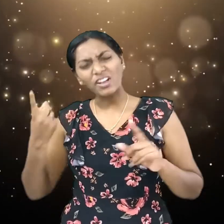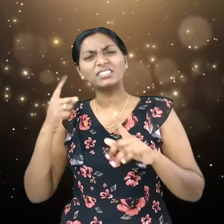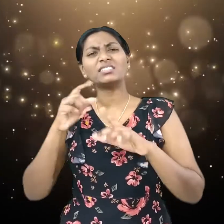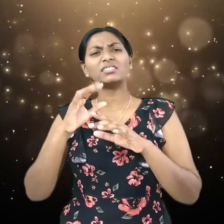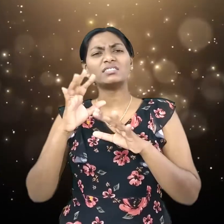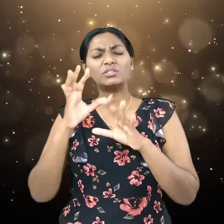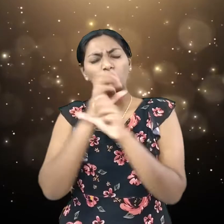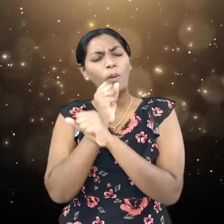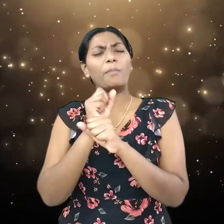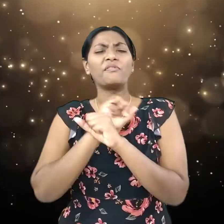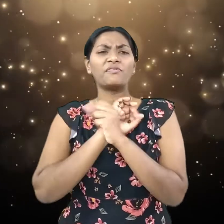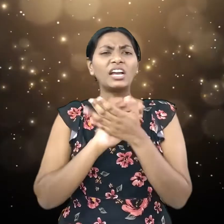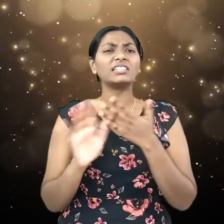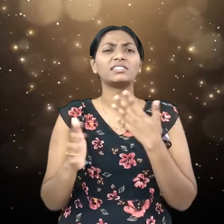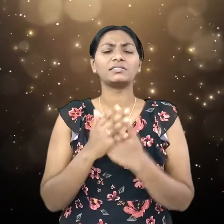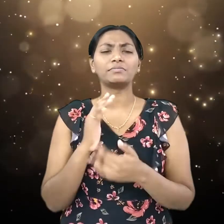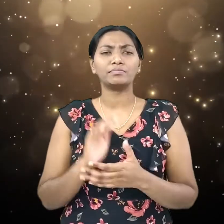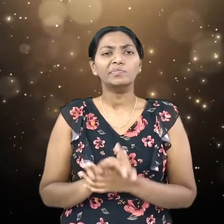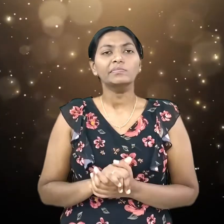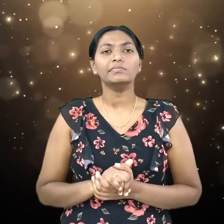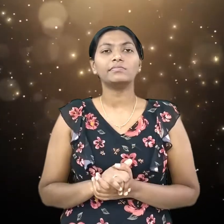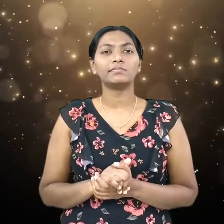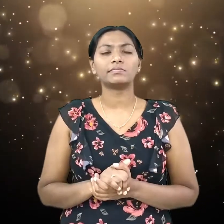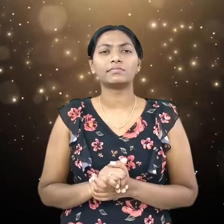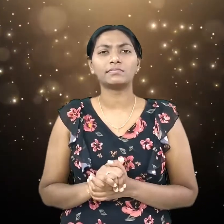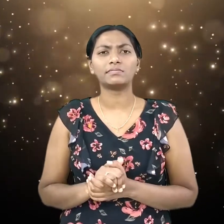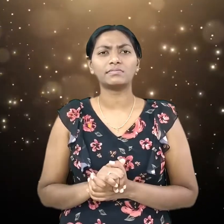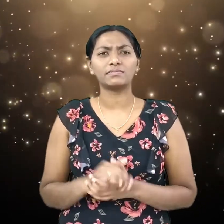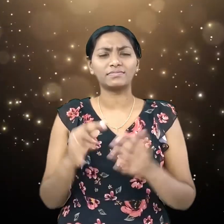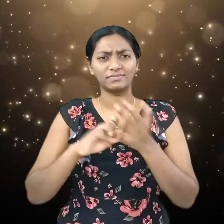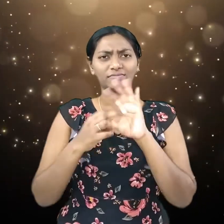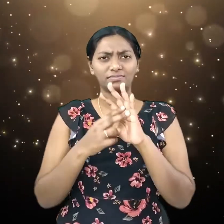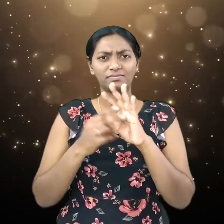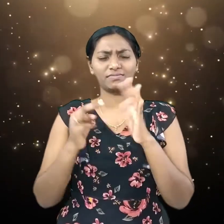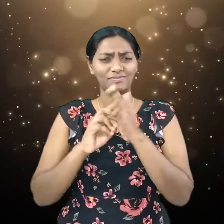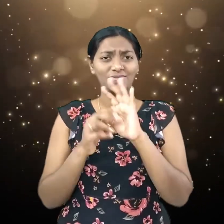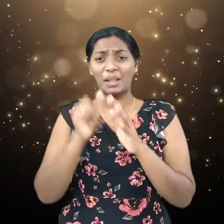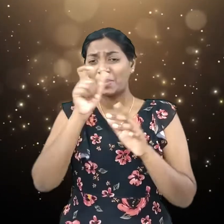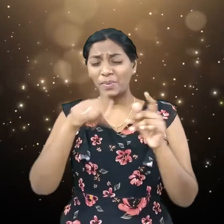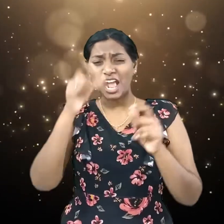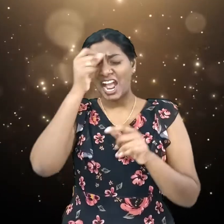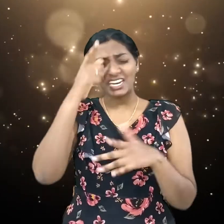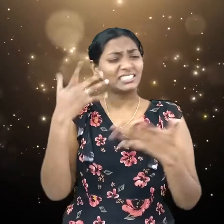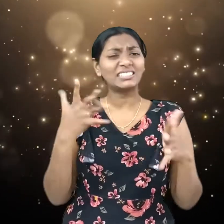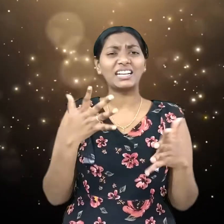क्यों लोगों को ये चीजें समझ में नहीं आई, क्योंकि परमेश्वर ने ये चीजें लोगों को समझने ही नहीं दी।